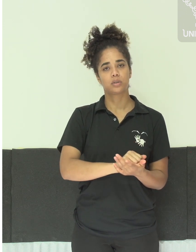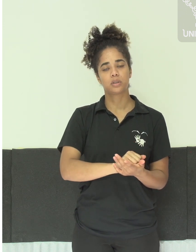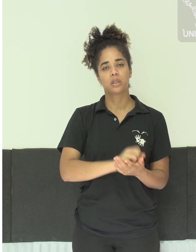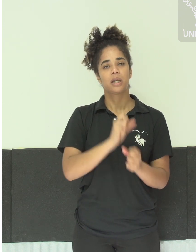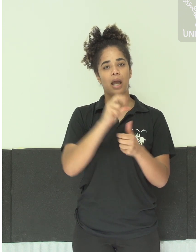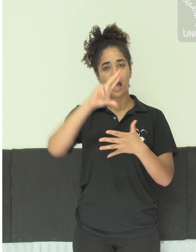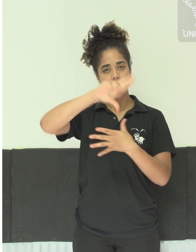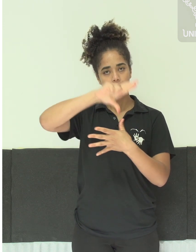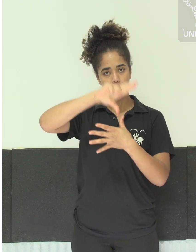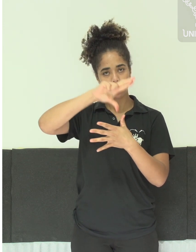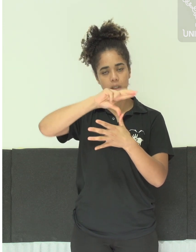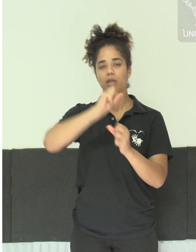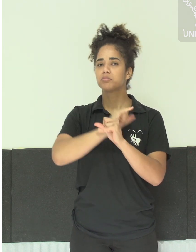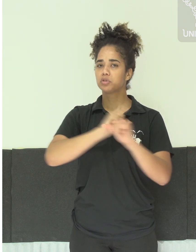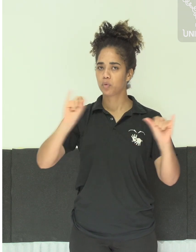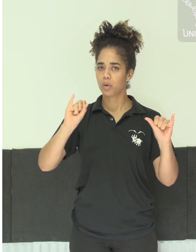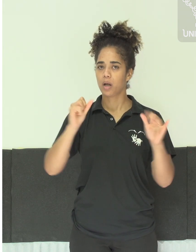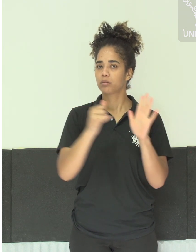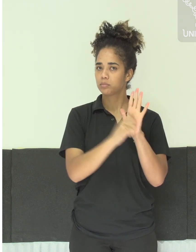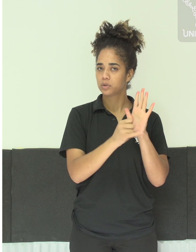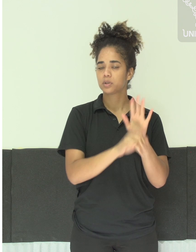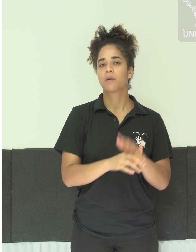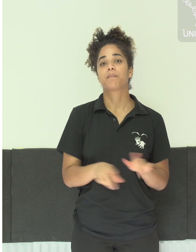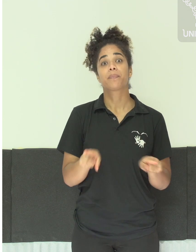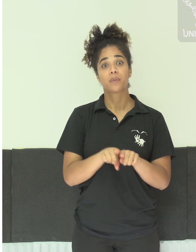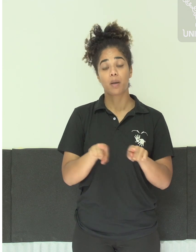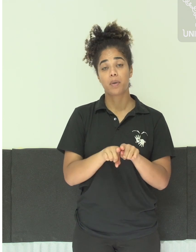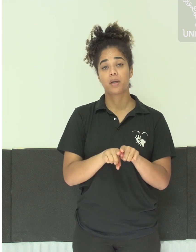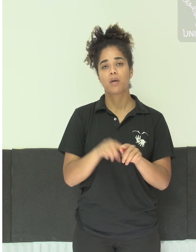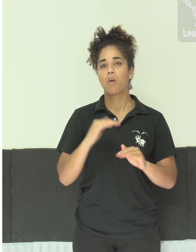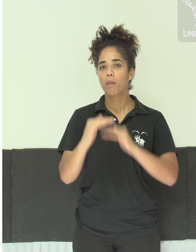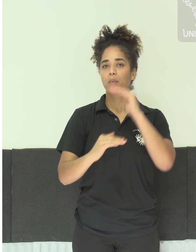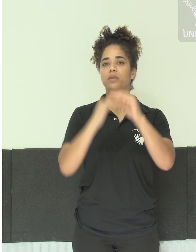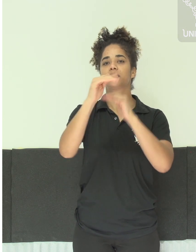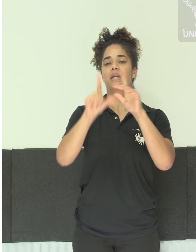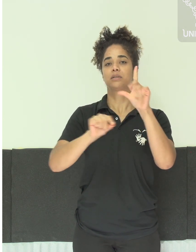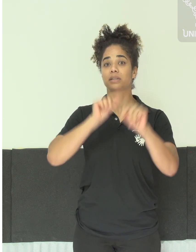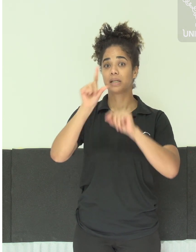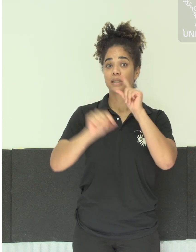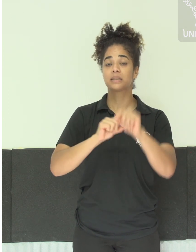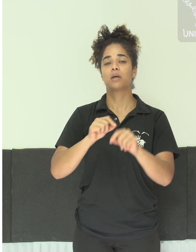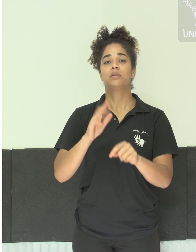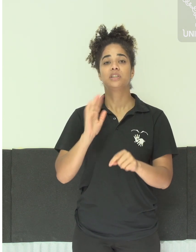por exemplo, o processo de seleção mencionado no item anterior.